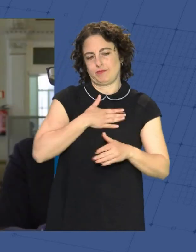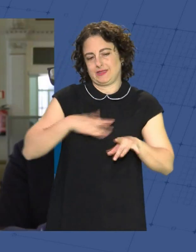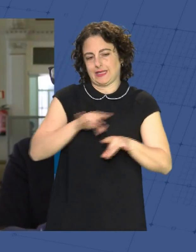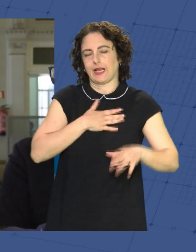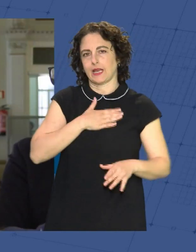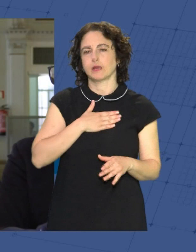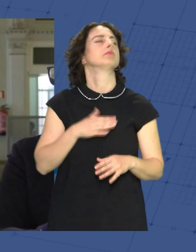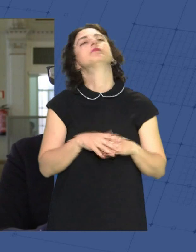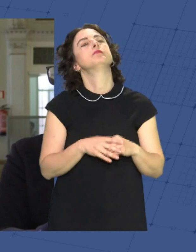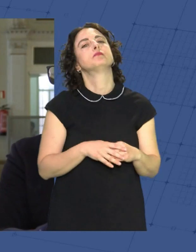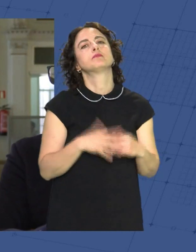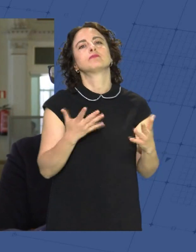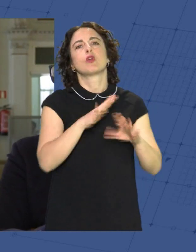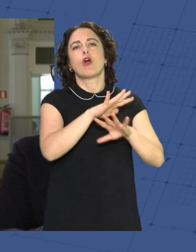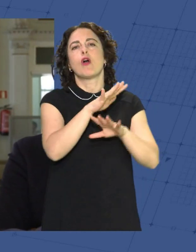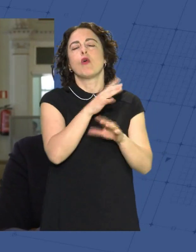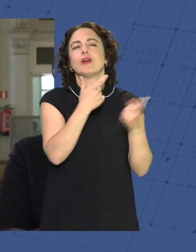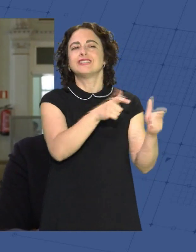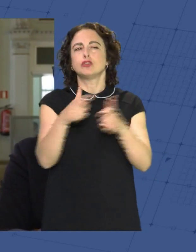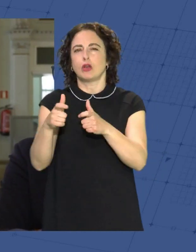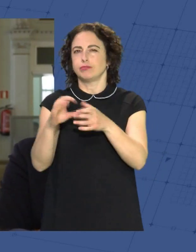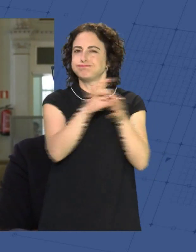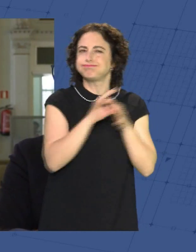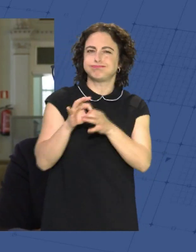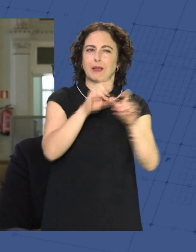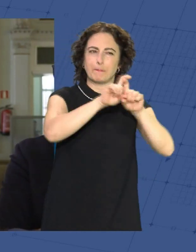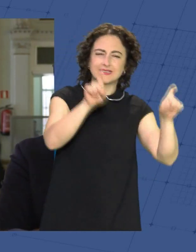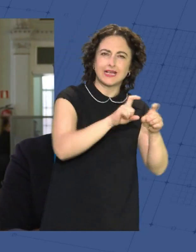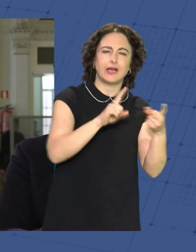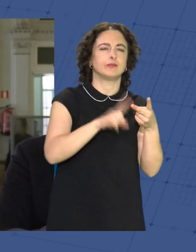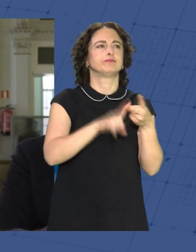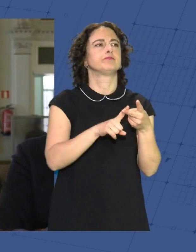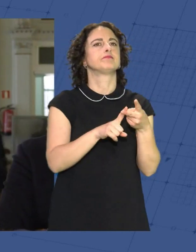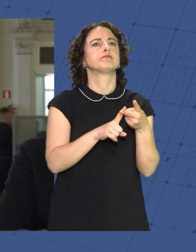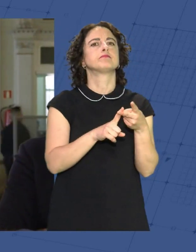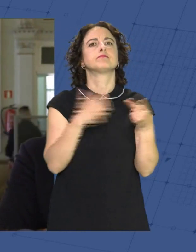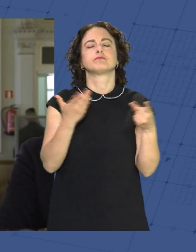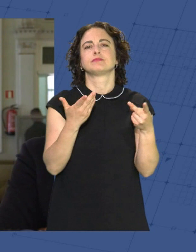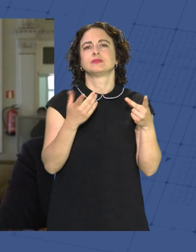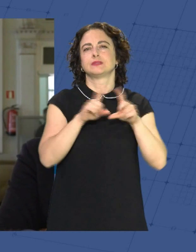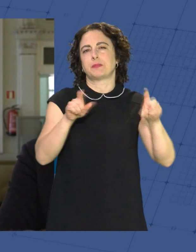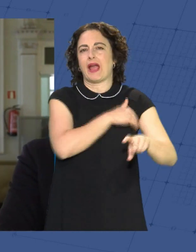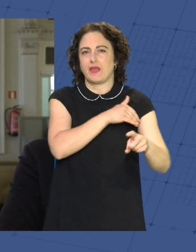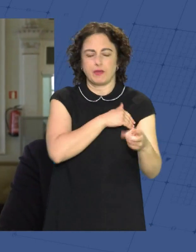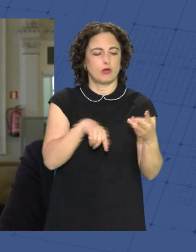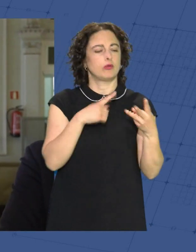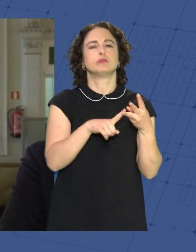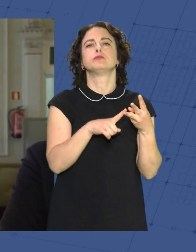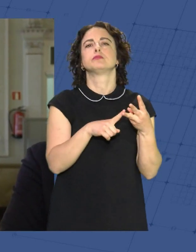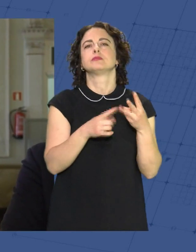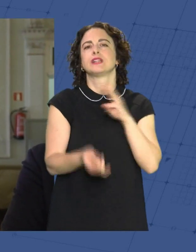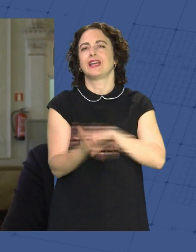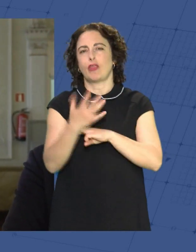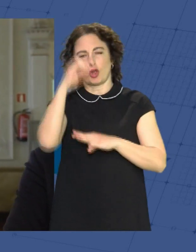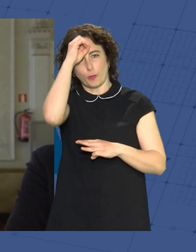Hacerlo de una forma multisectorial, con empresarios, con académicos, con creadores de